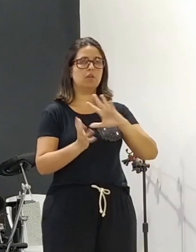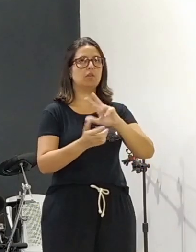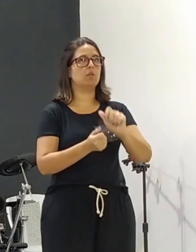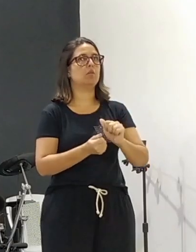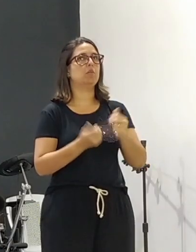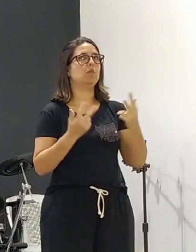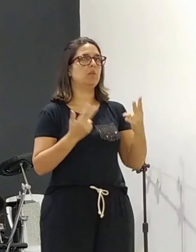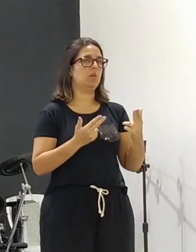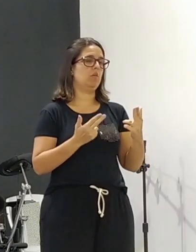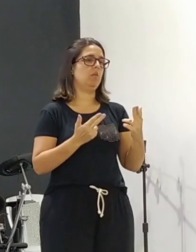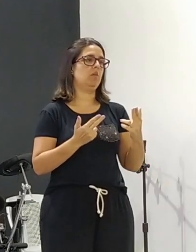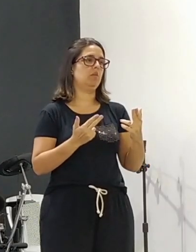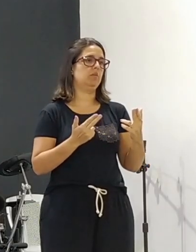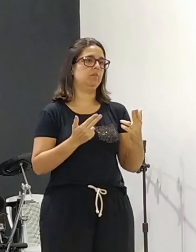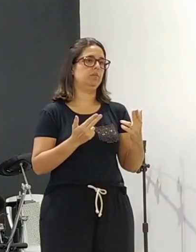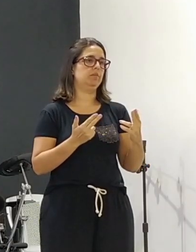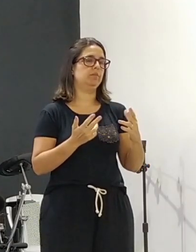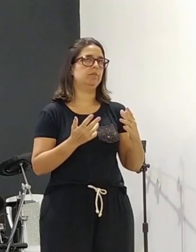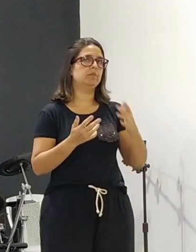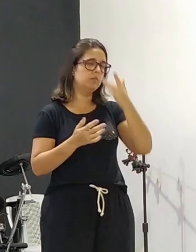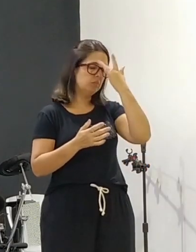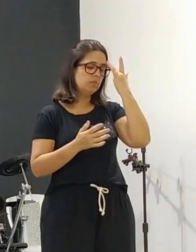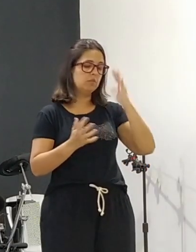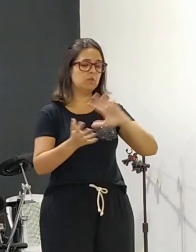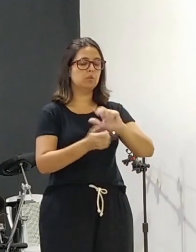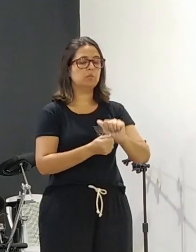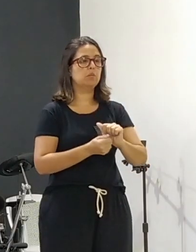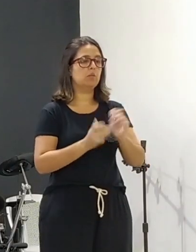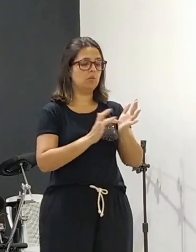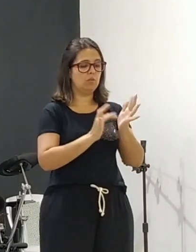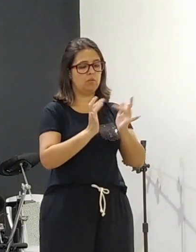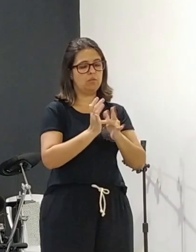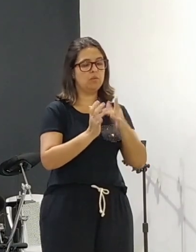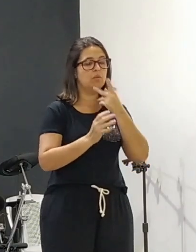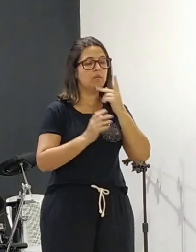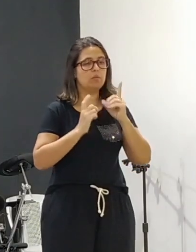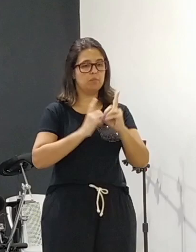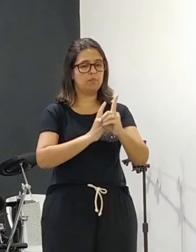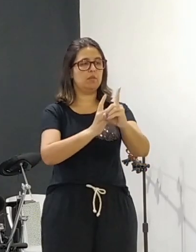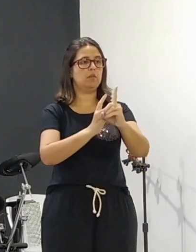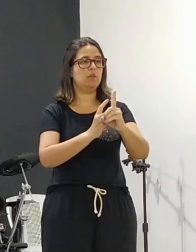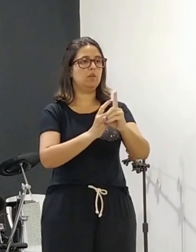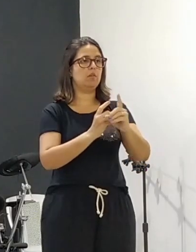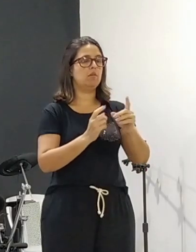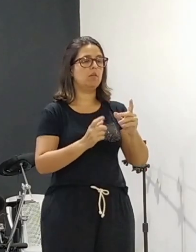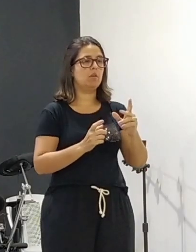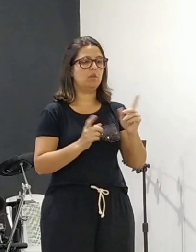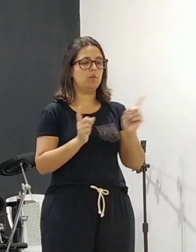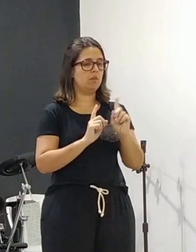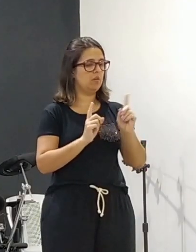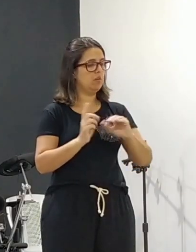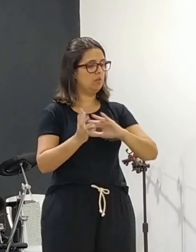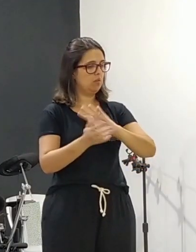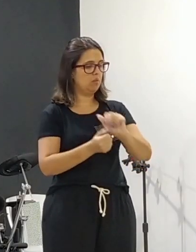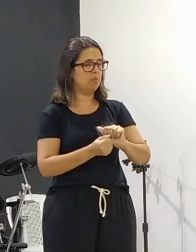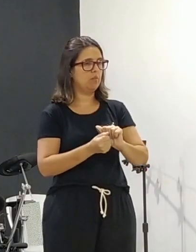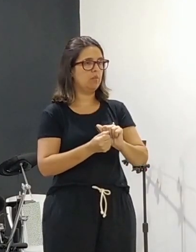sou. Jesus falou isso para os discípulos. Vocês não são do mundo, como do mundo eu não